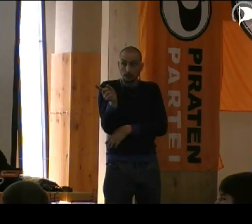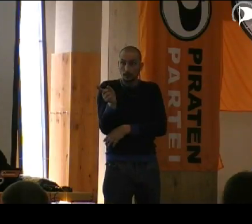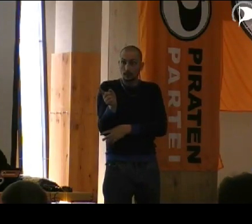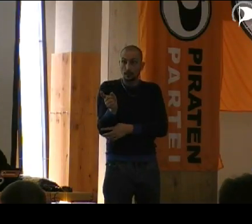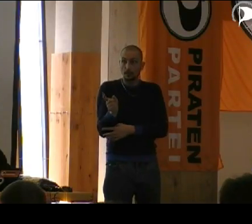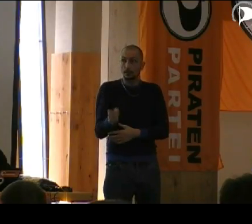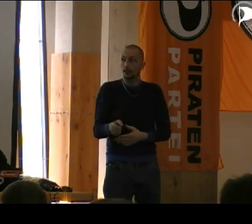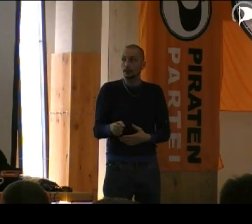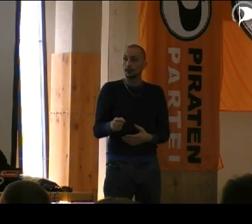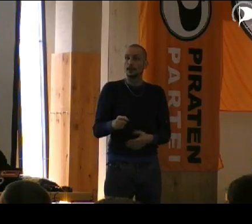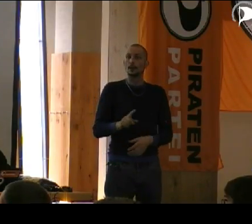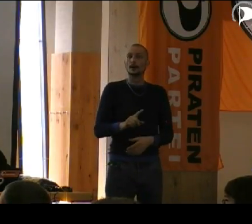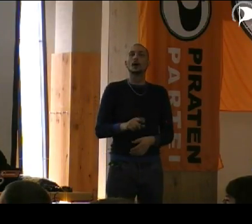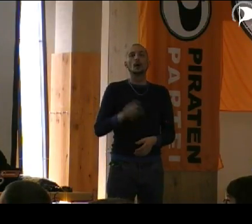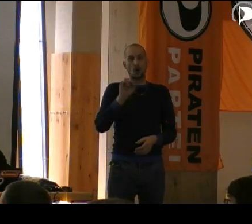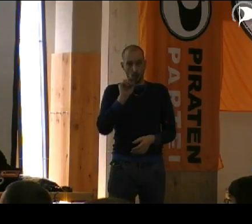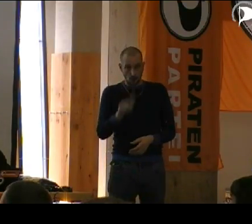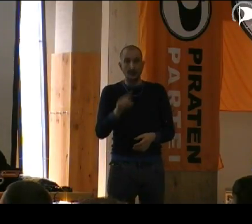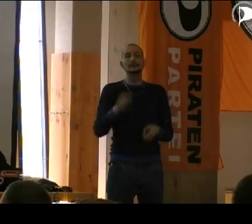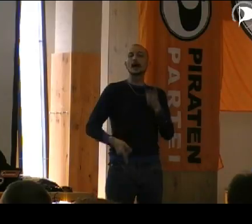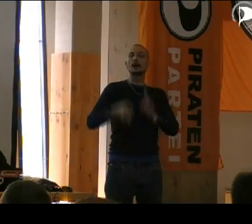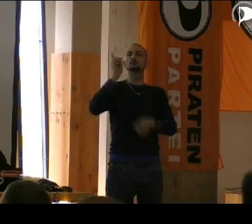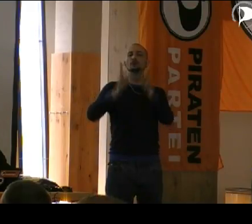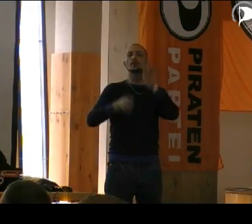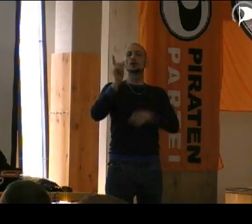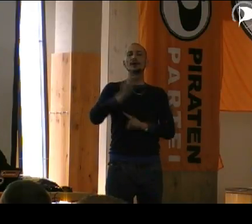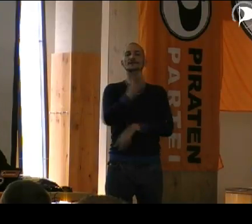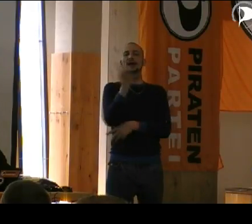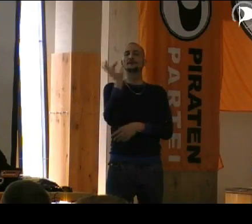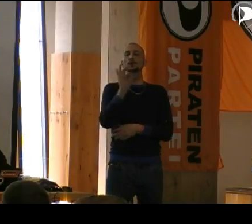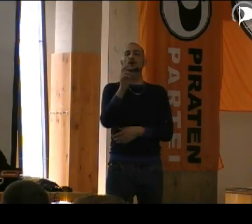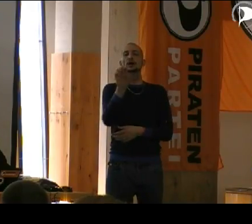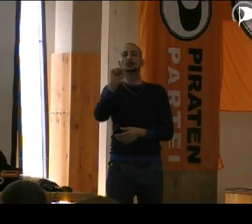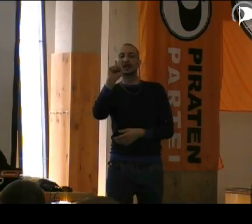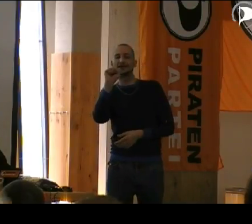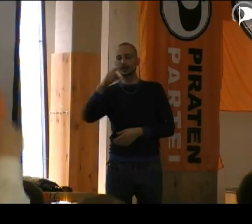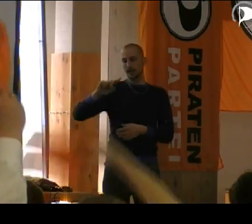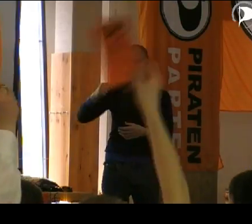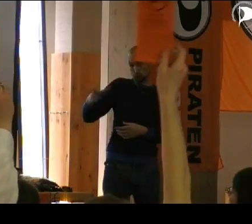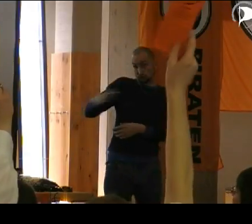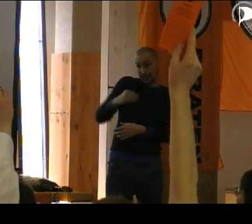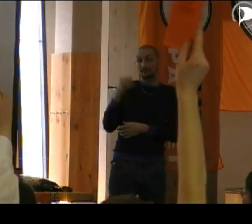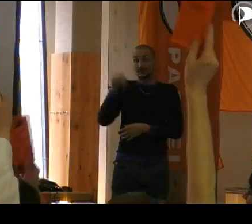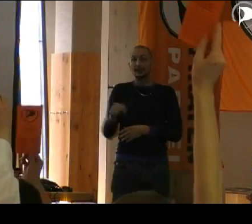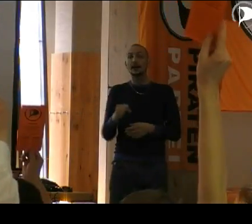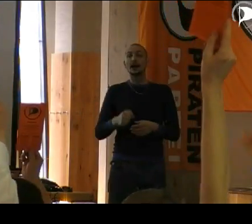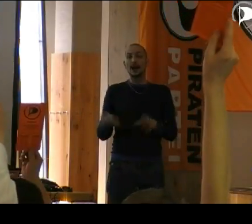okay dann sag' mir in dem punkt auch zur abstimmung wer ist dafür das wetter würde ich die versammlungsleitung machen